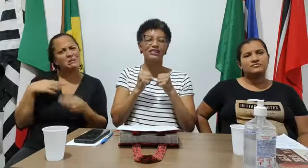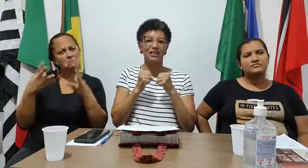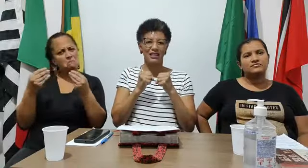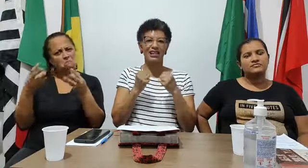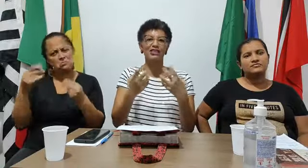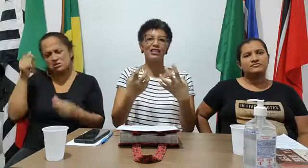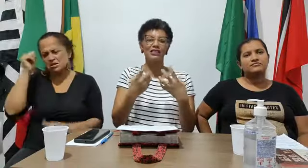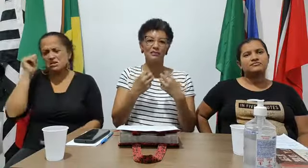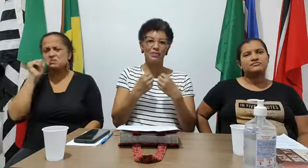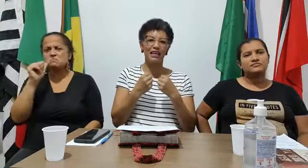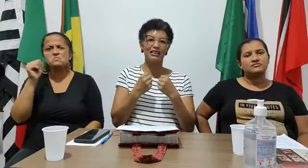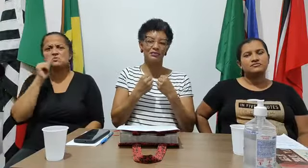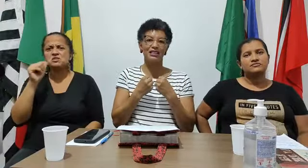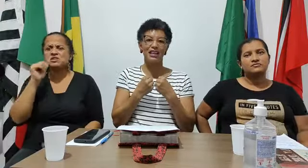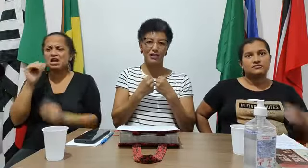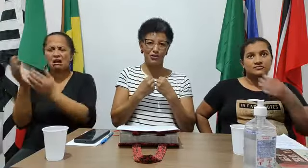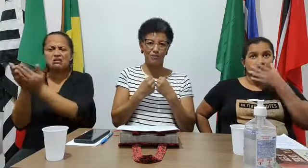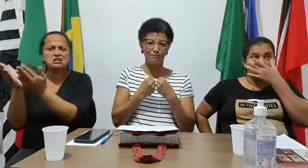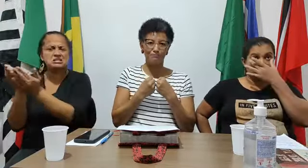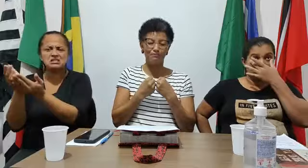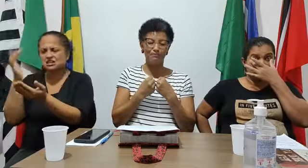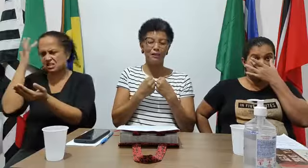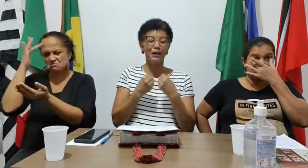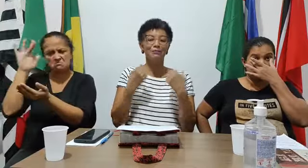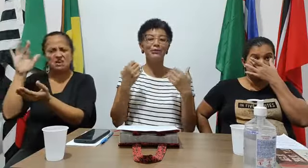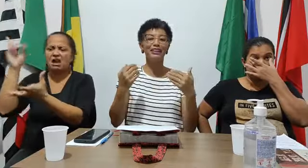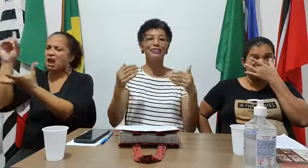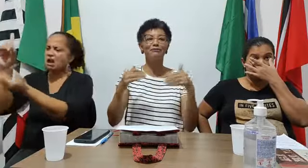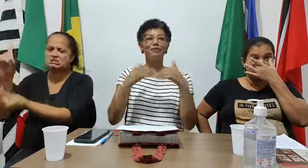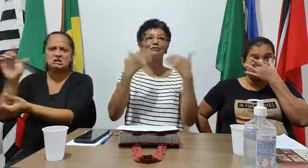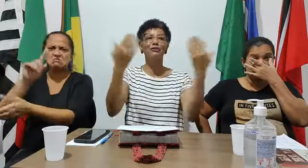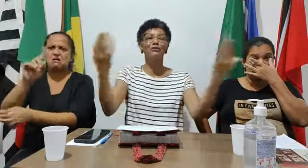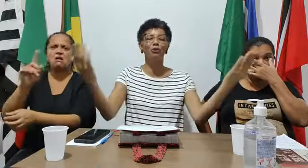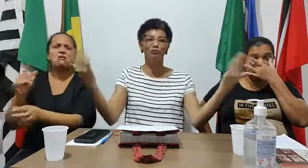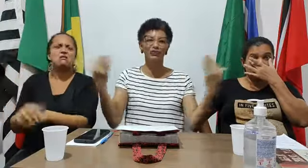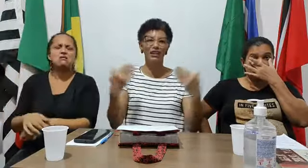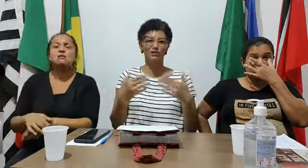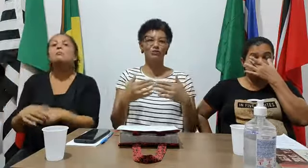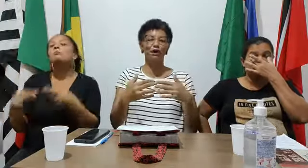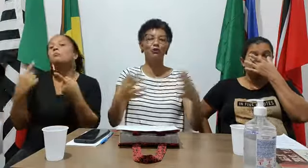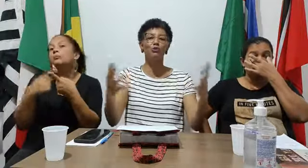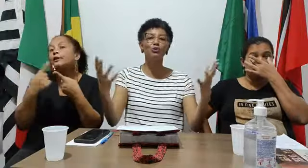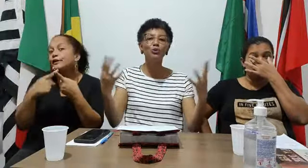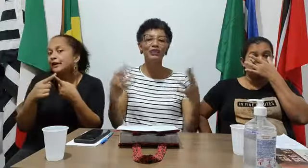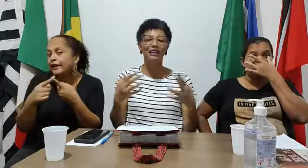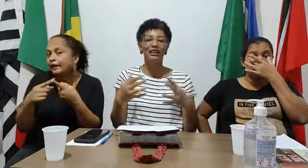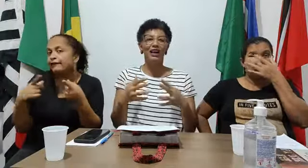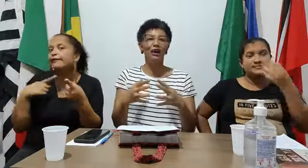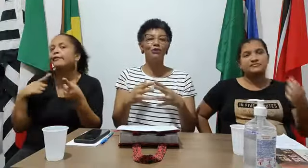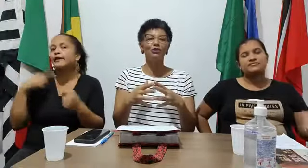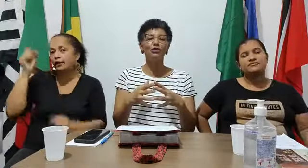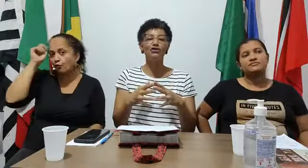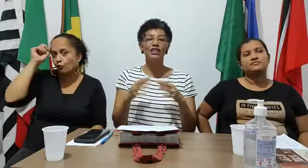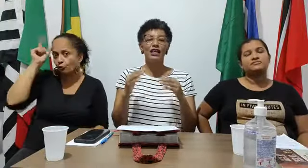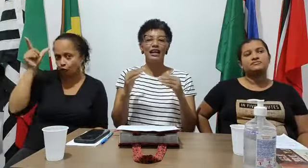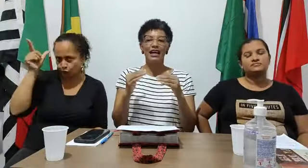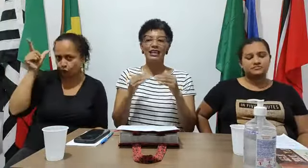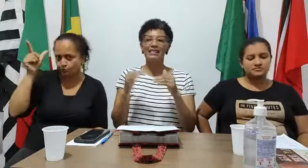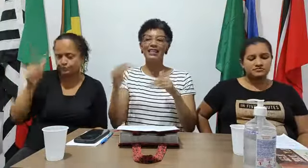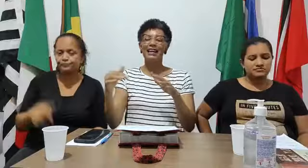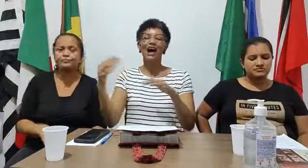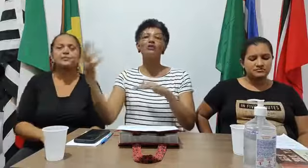dificuldade de aceitar e de receber essa verdade? Porque vive num contexto, uma cultura,